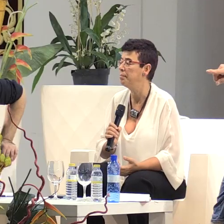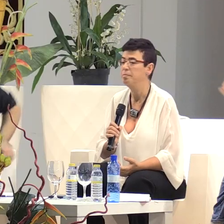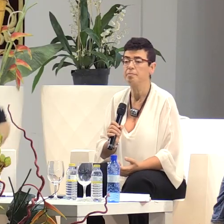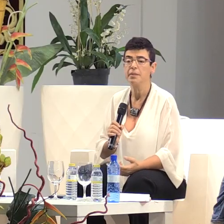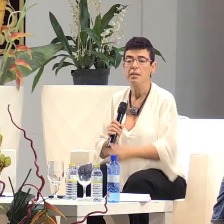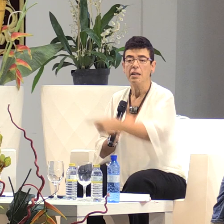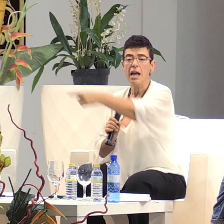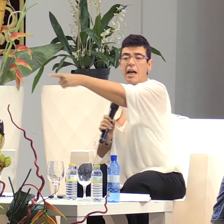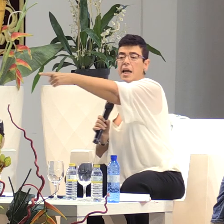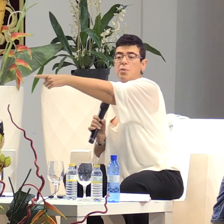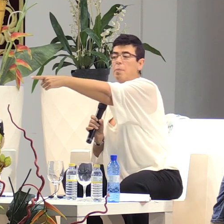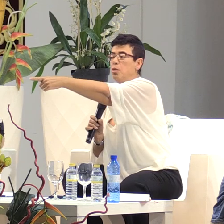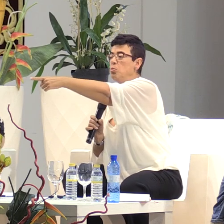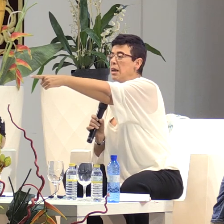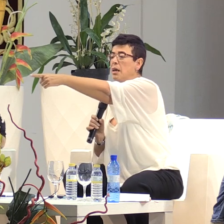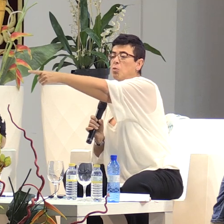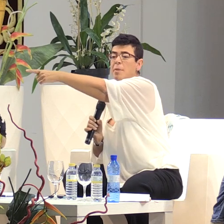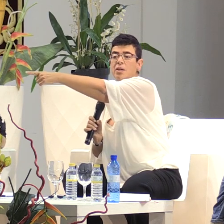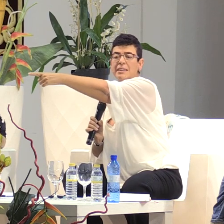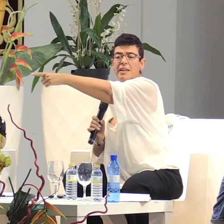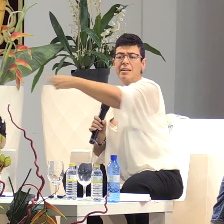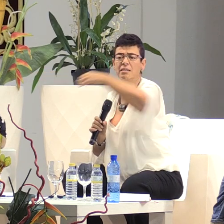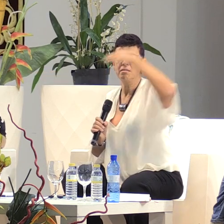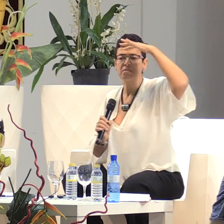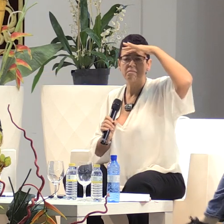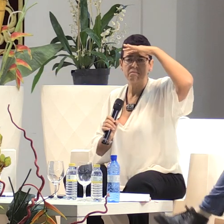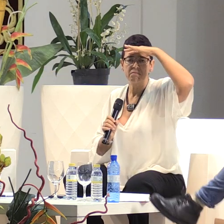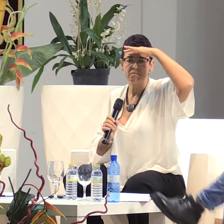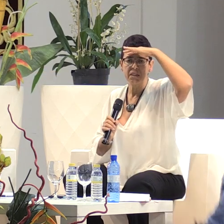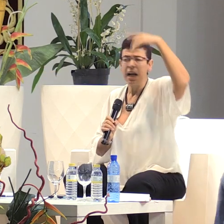graban. Ahí hay una pregunta, una mano levantada.